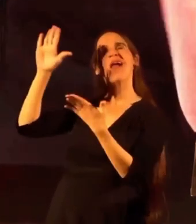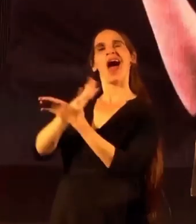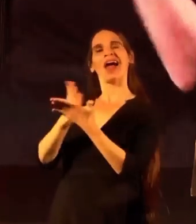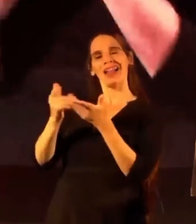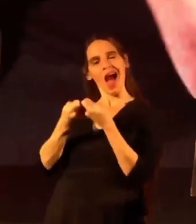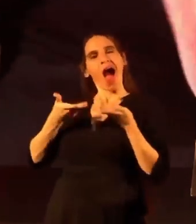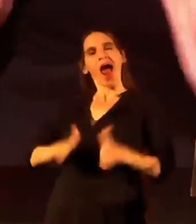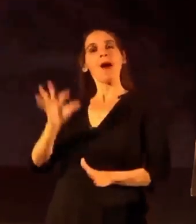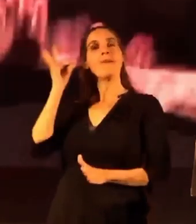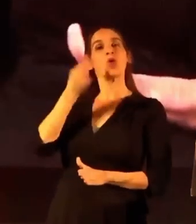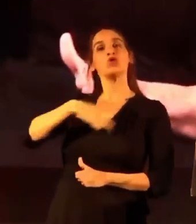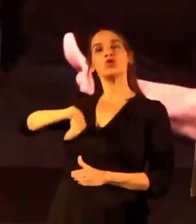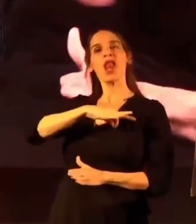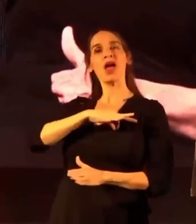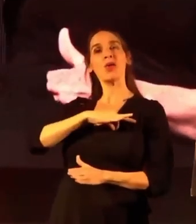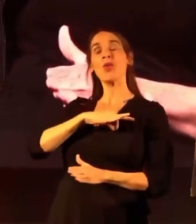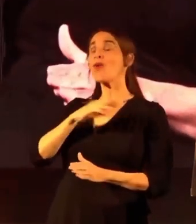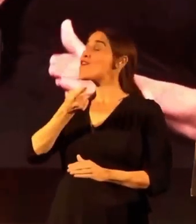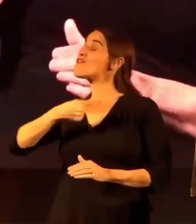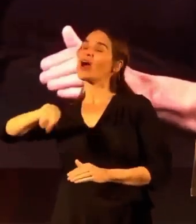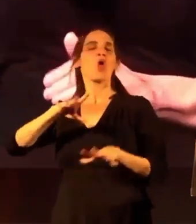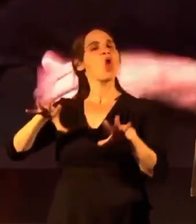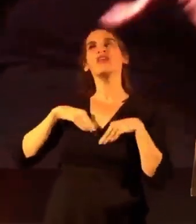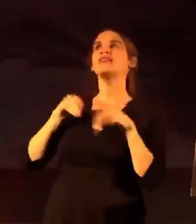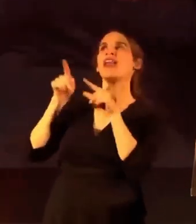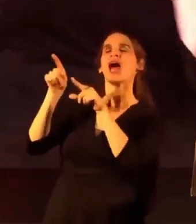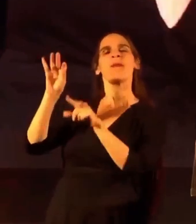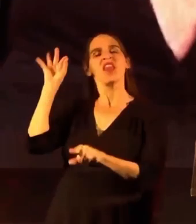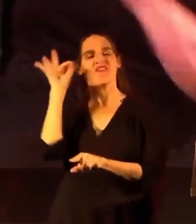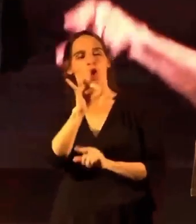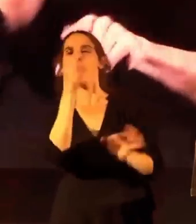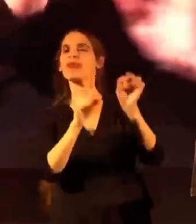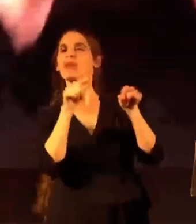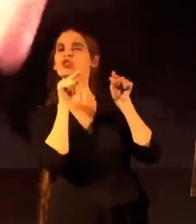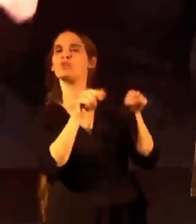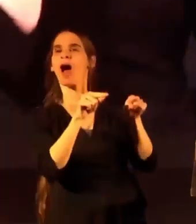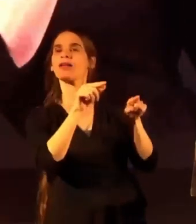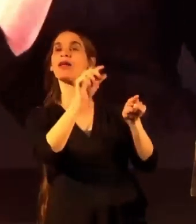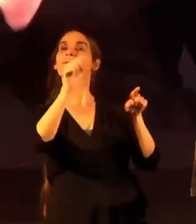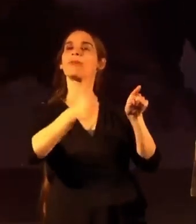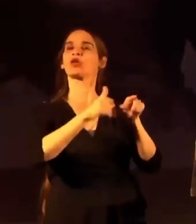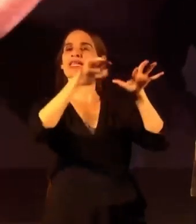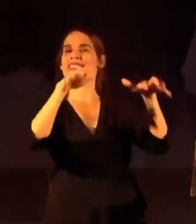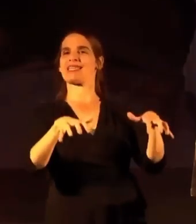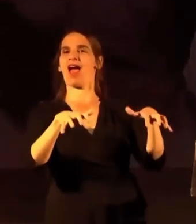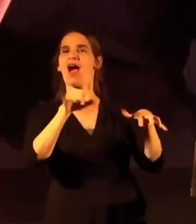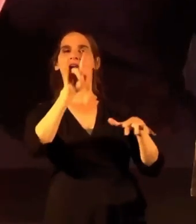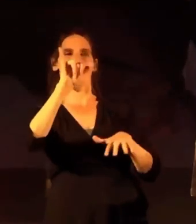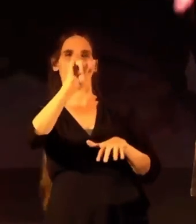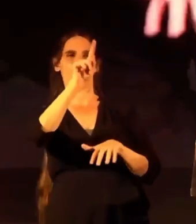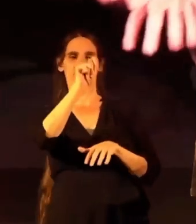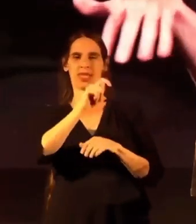הבנות שלנו, ואנחנו לא ניתן לכם לפגוע בבית המשפט בראשות הנשיאה חיות.